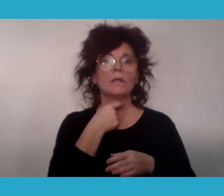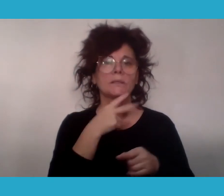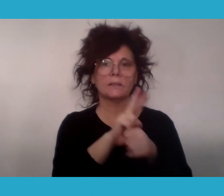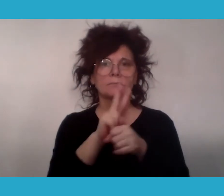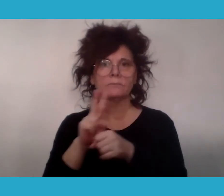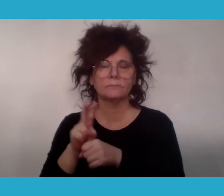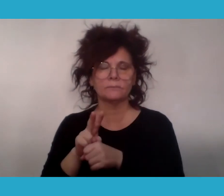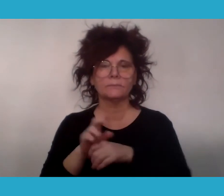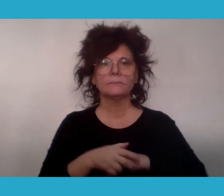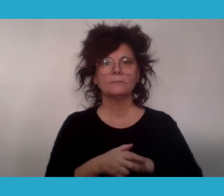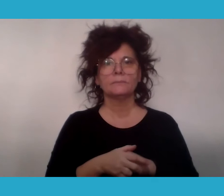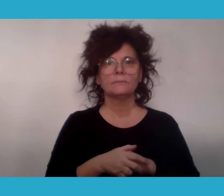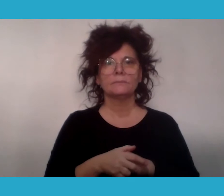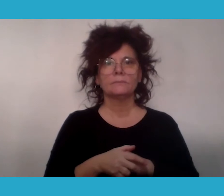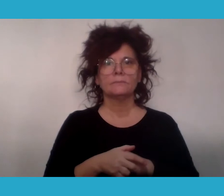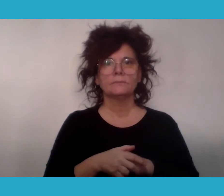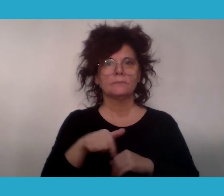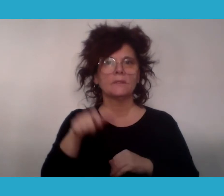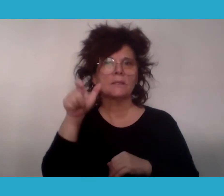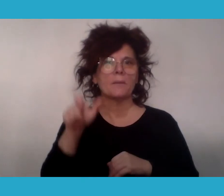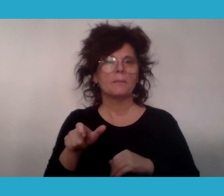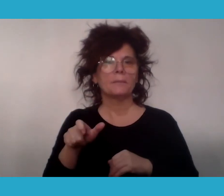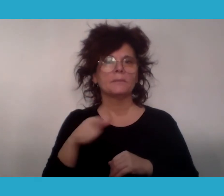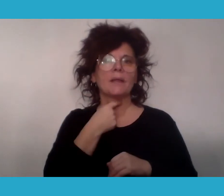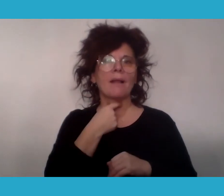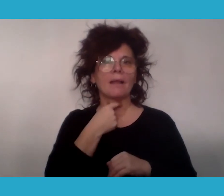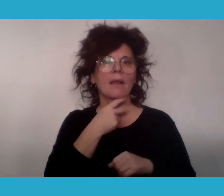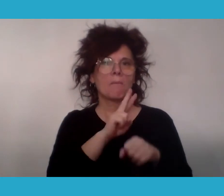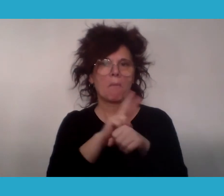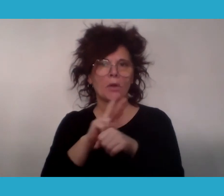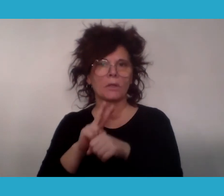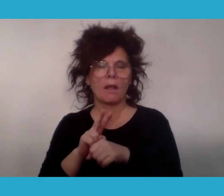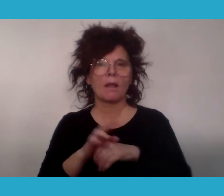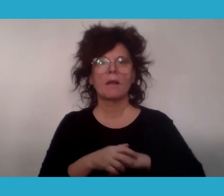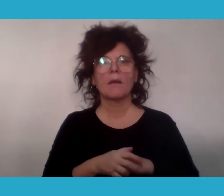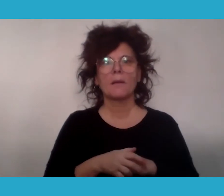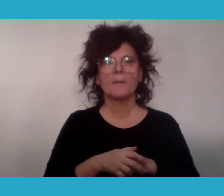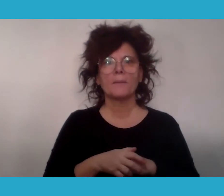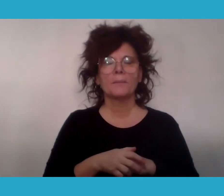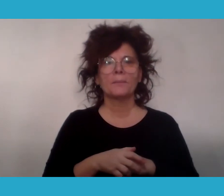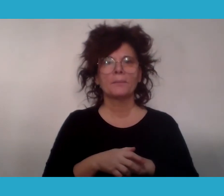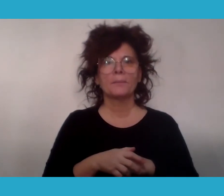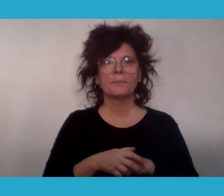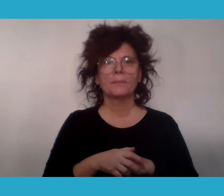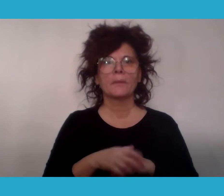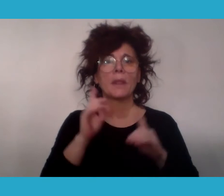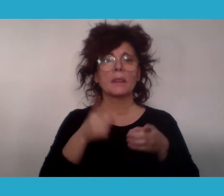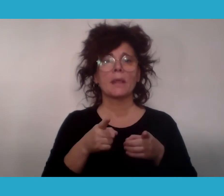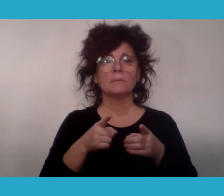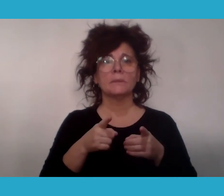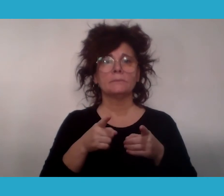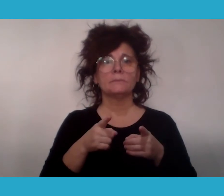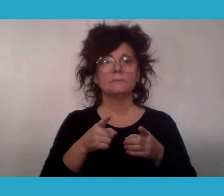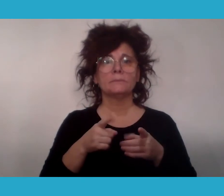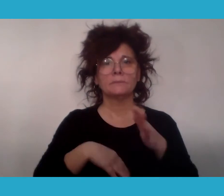garantizar. Y lo que ésta pretende proteger y garantizar. Sin olvidar de la Ley de Protección de Economía Familiar. Asimismo, la